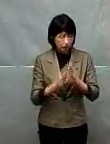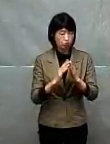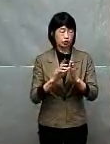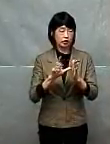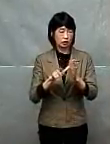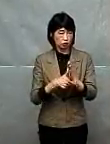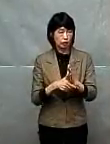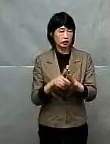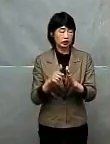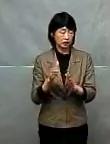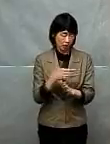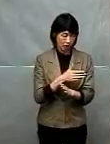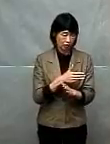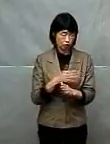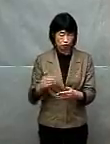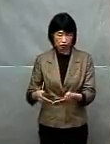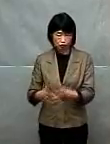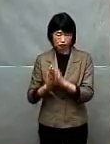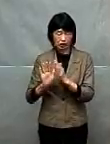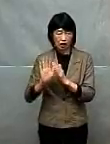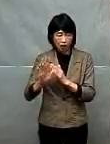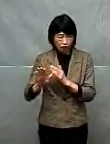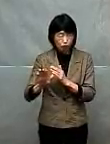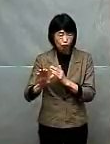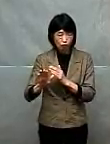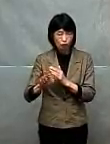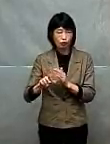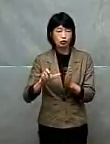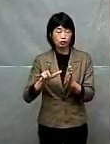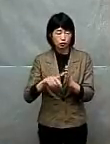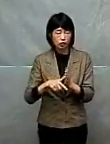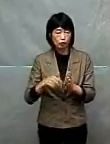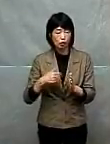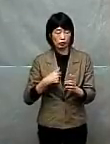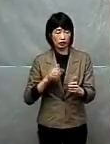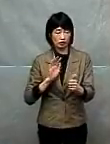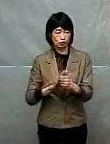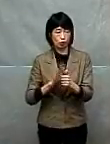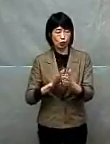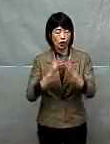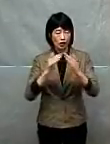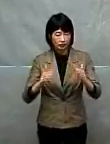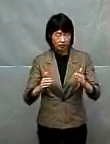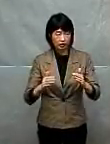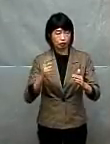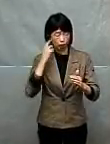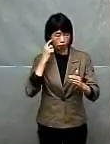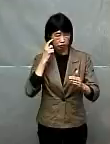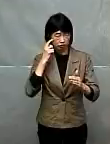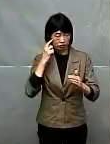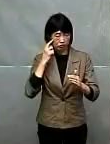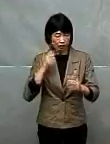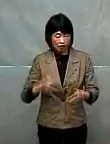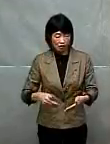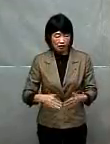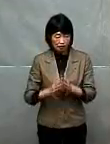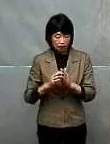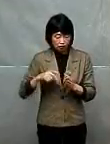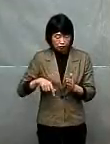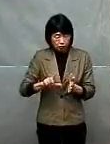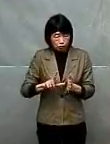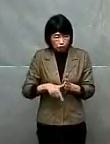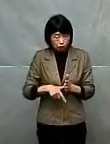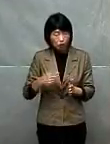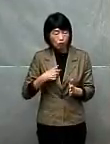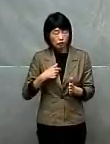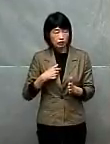私の後援会組織ということになると思っていますので、設立の時はまだ私はその代表ではないと思